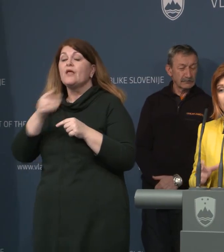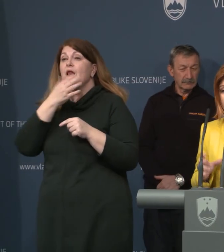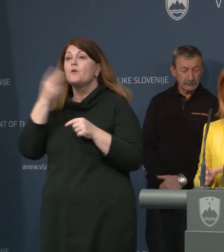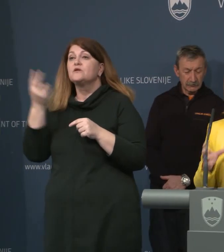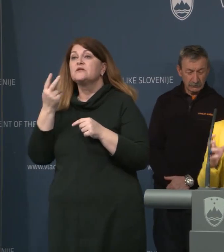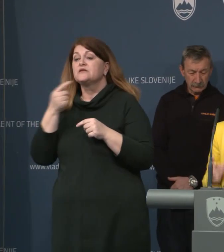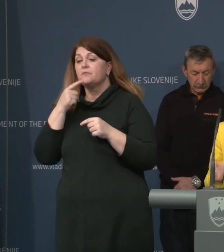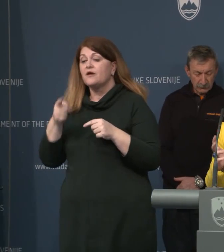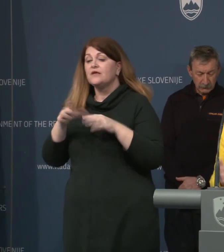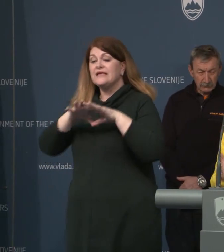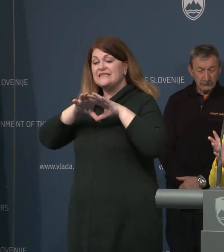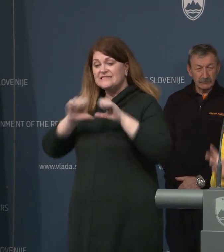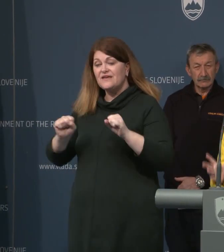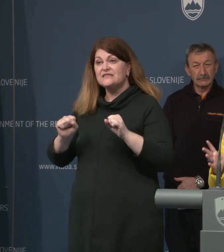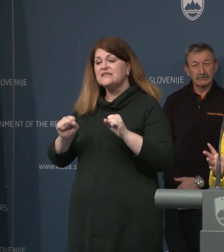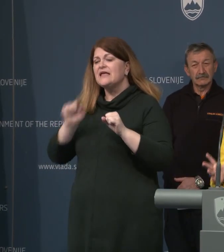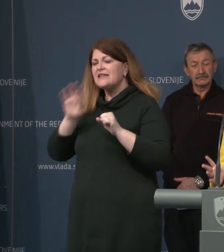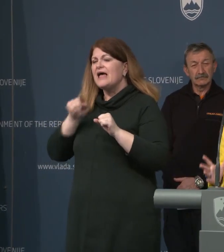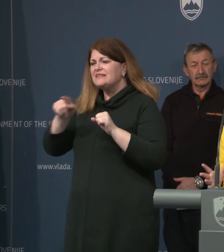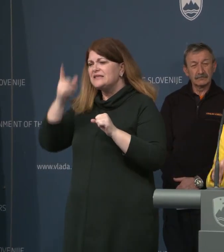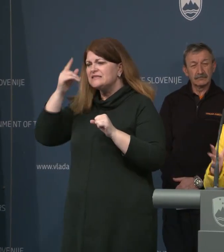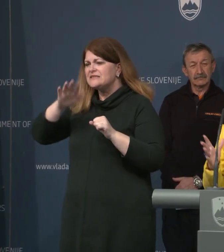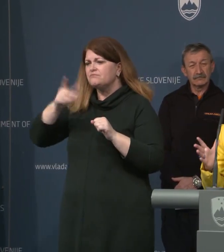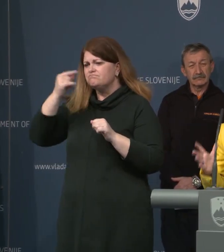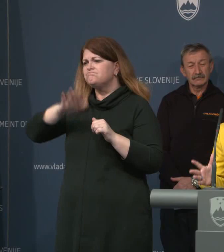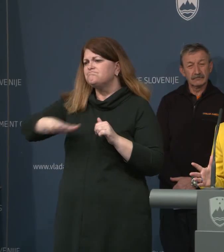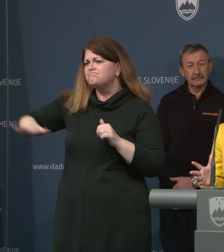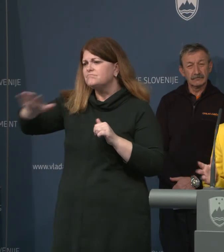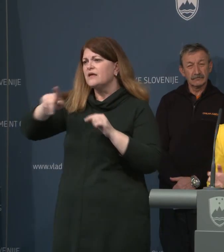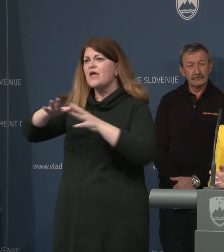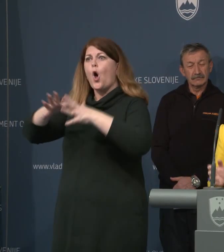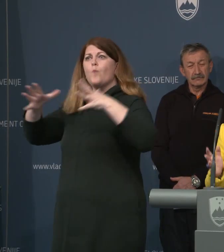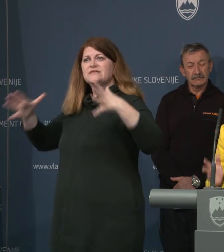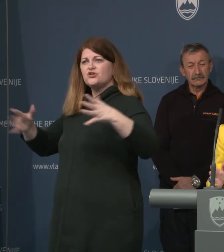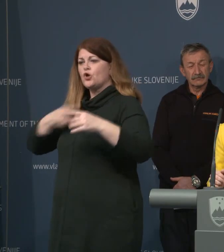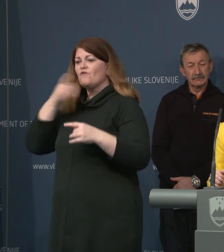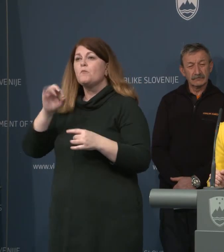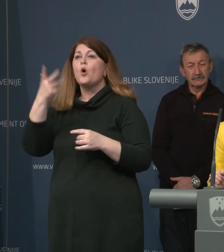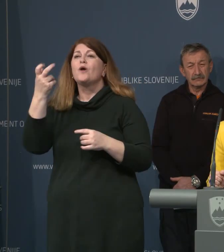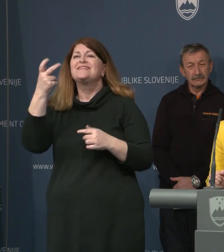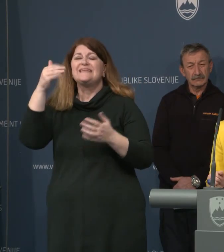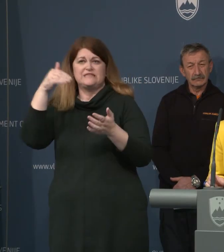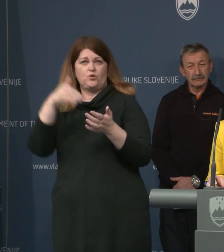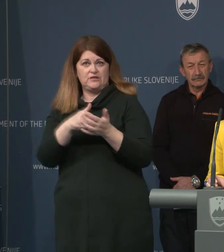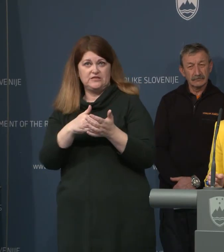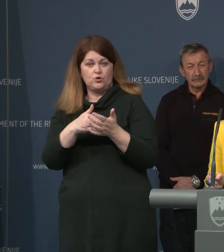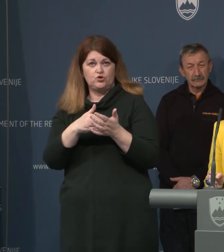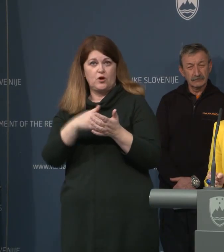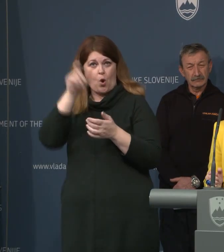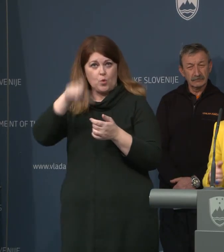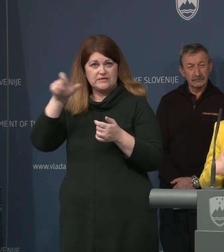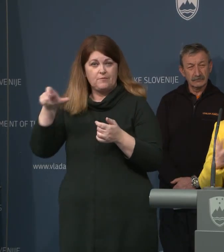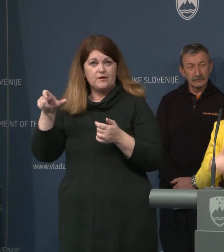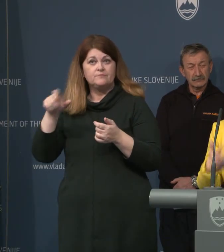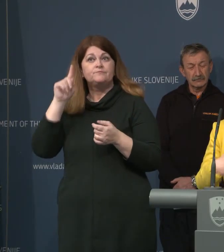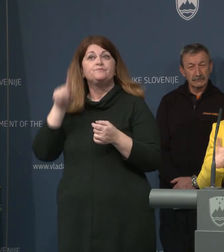rečeno, lockdown izvesti na tisti populaciji, ki je obsežna, a ne, govorimo o 300 tisoč osebah,